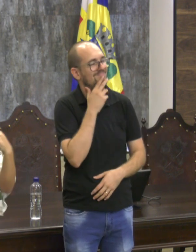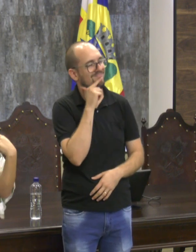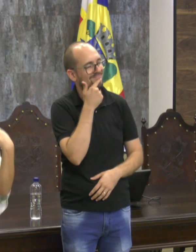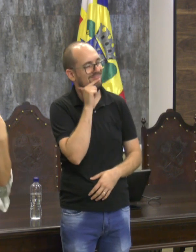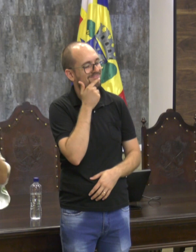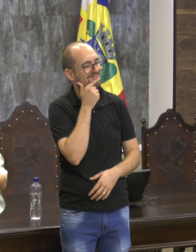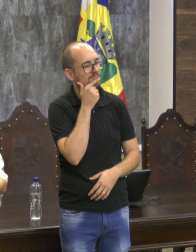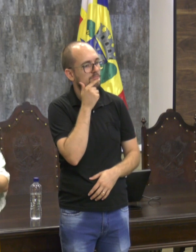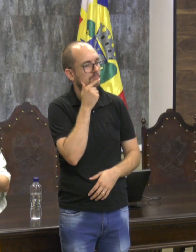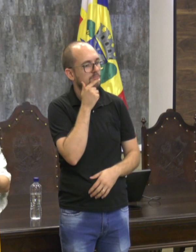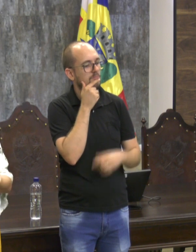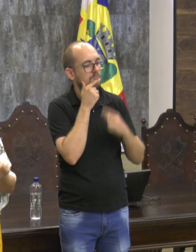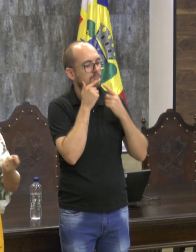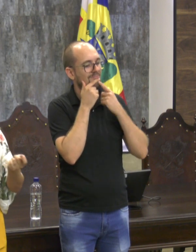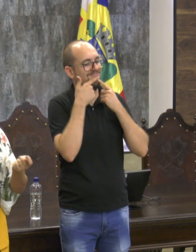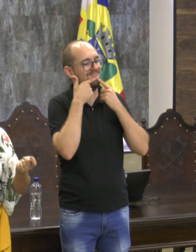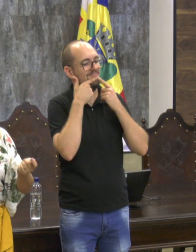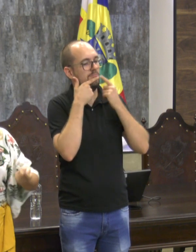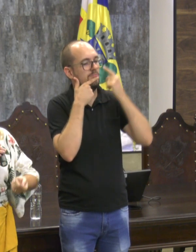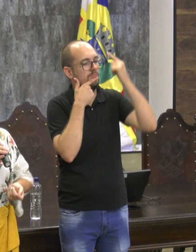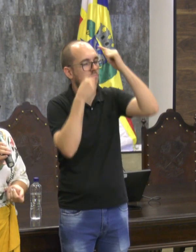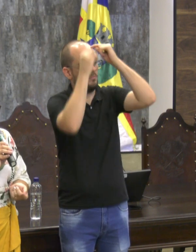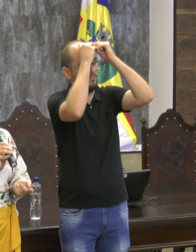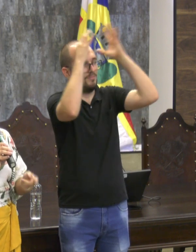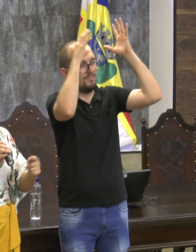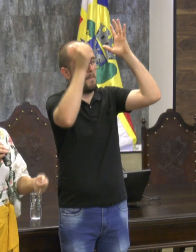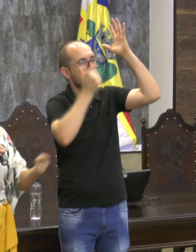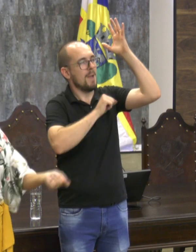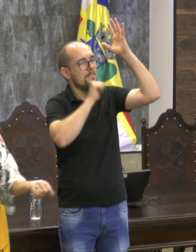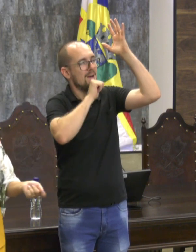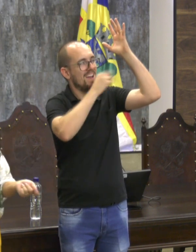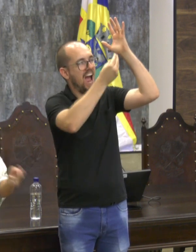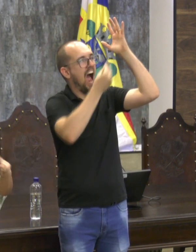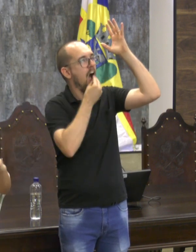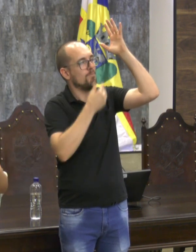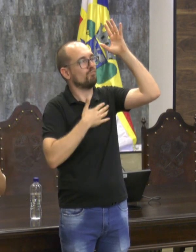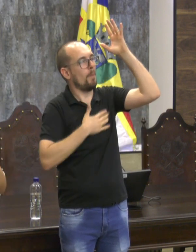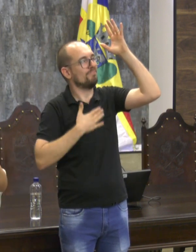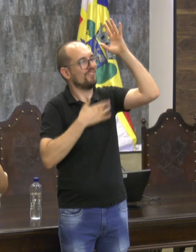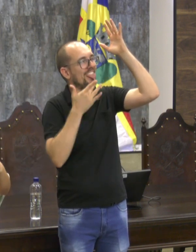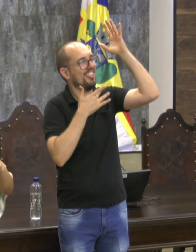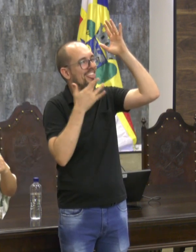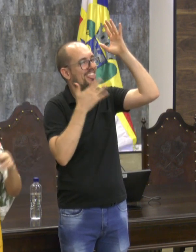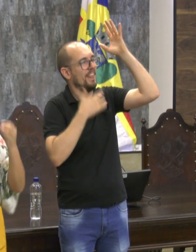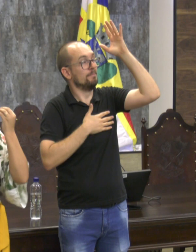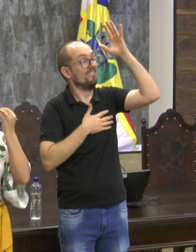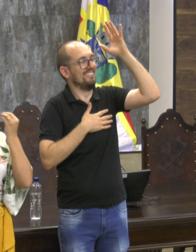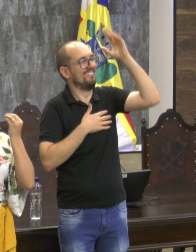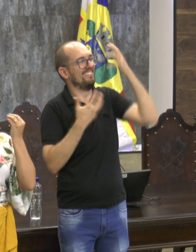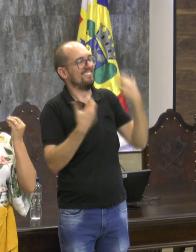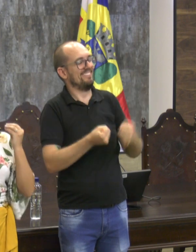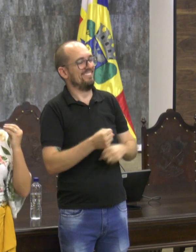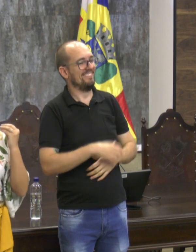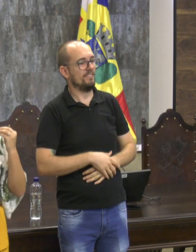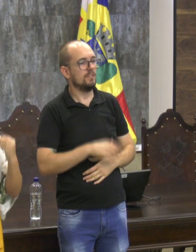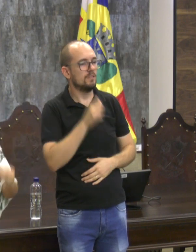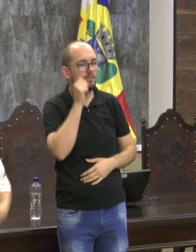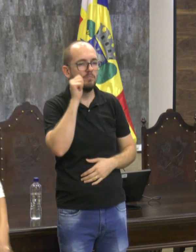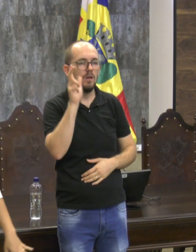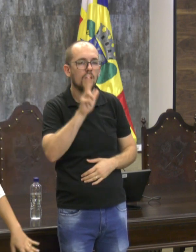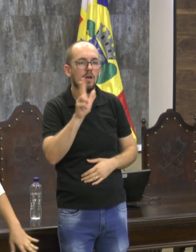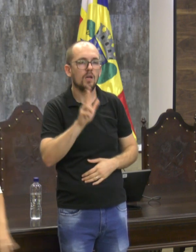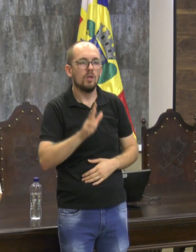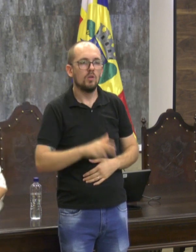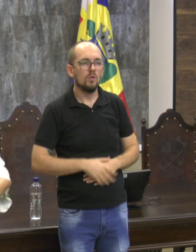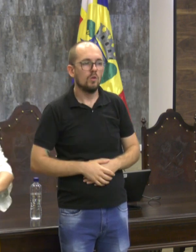o conceito de chocolate para ele. Ele já sabia o que era chocolate. Porque quando a mãe ia dar chocolate, ela fazia sinal de chocolate. Então, olha que esperto. Ele nem ligou se